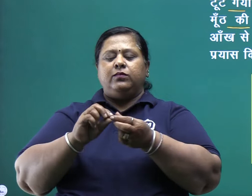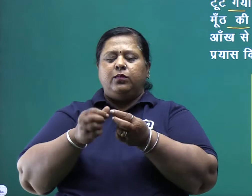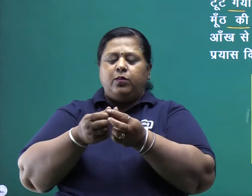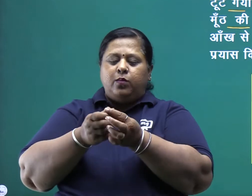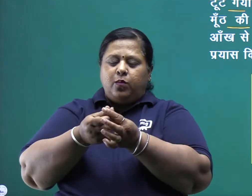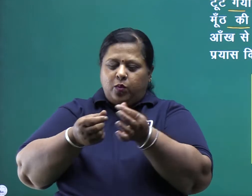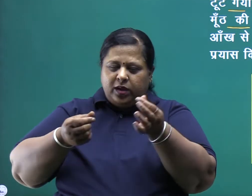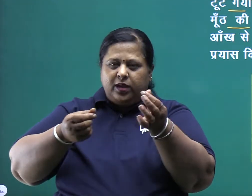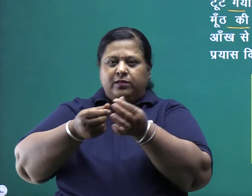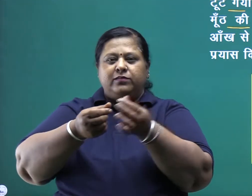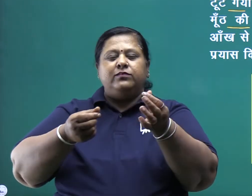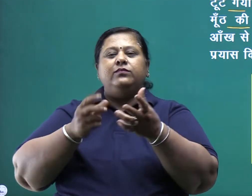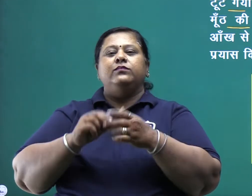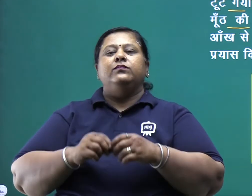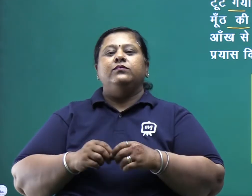मूठ की